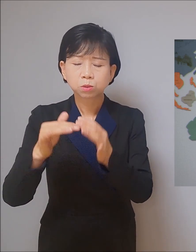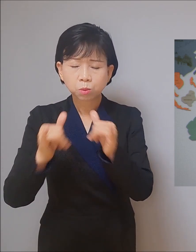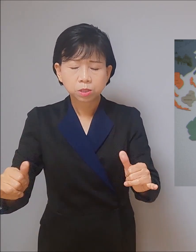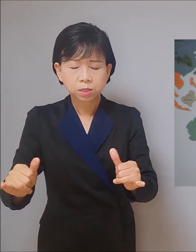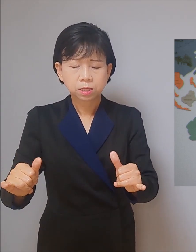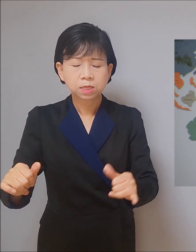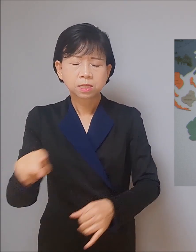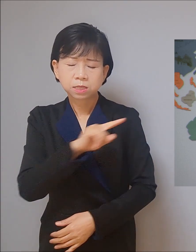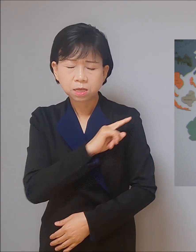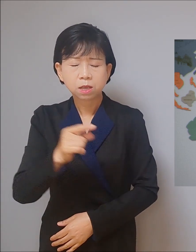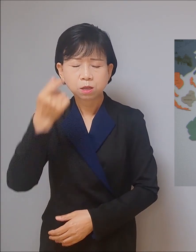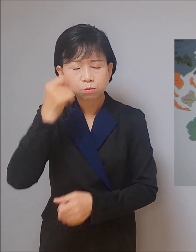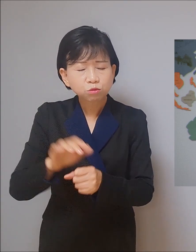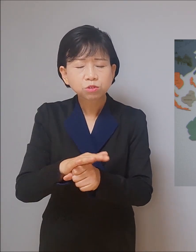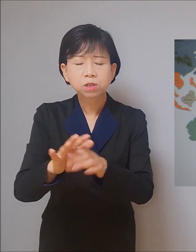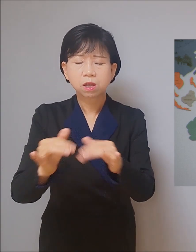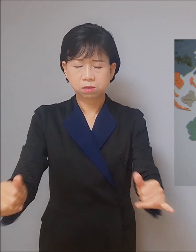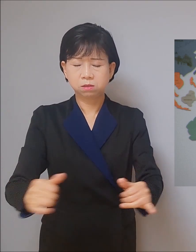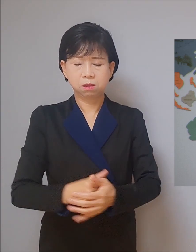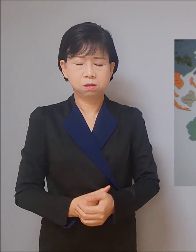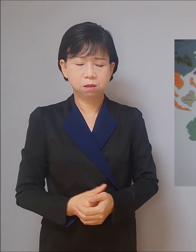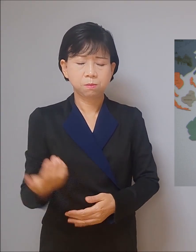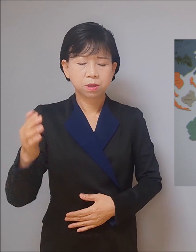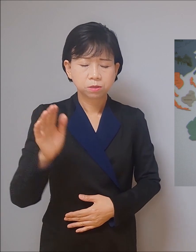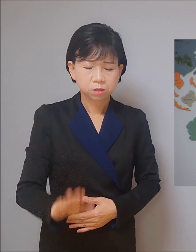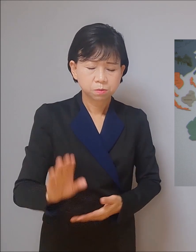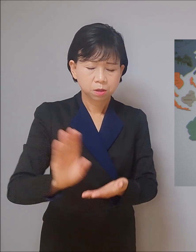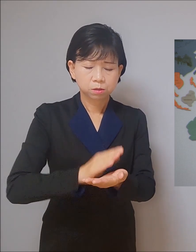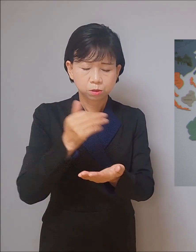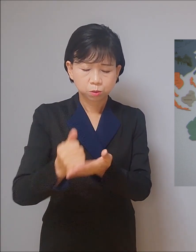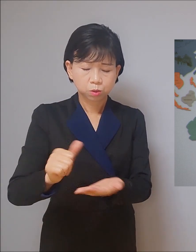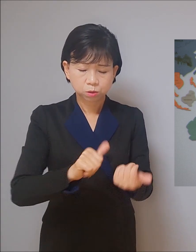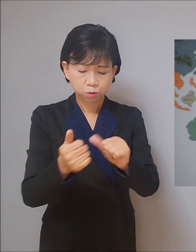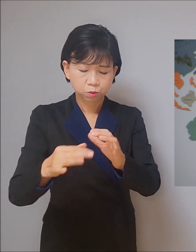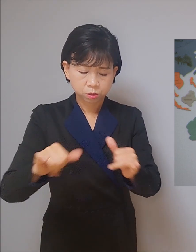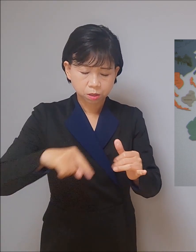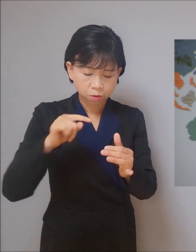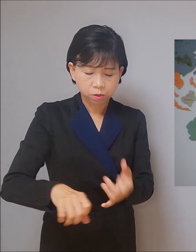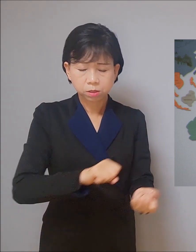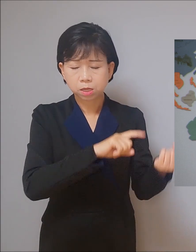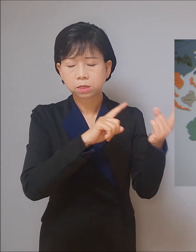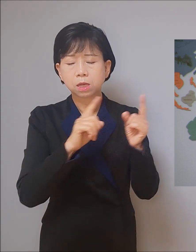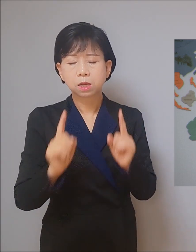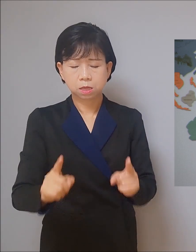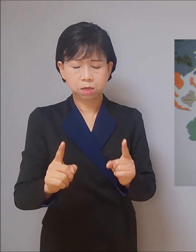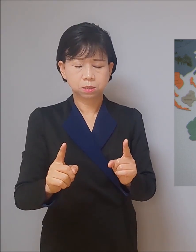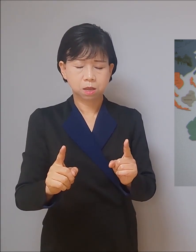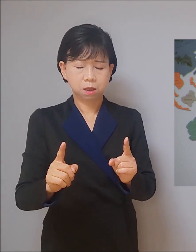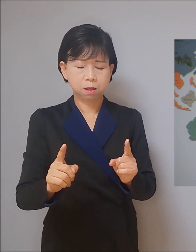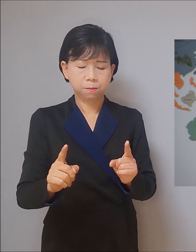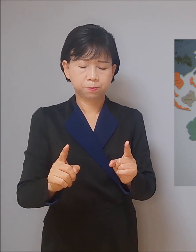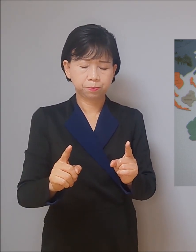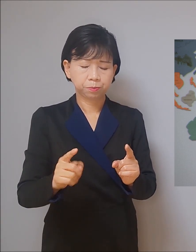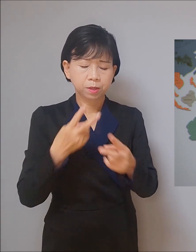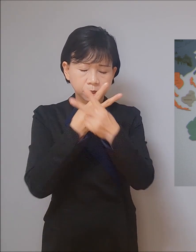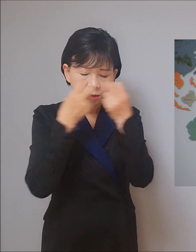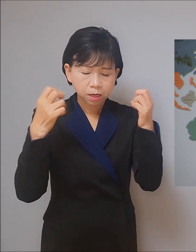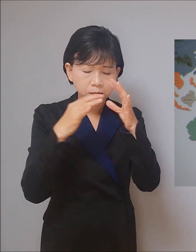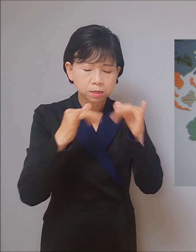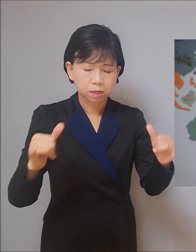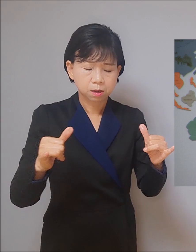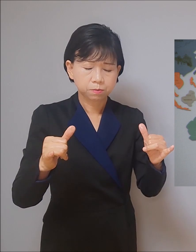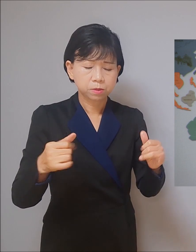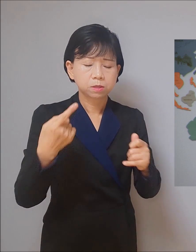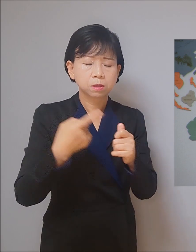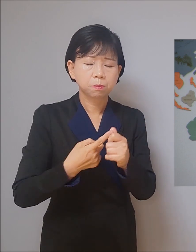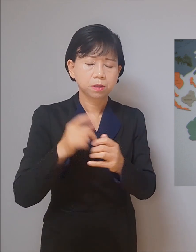자이리라. 그러나 이제 그리스도께서 죽은 자 가운데서 다시 살아나사 잠자는 자들의